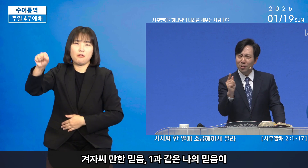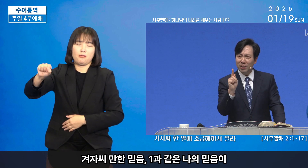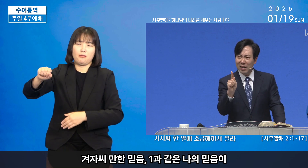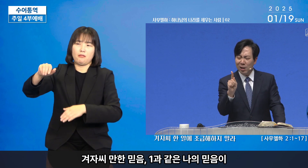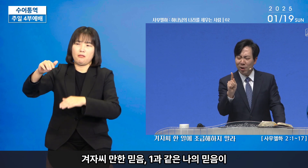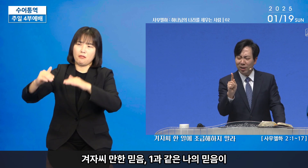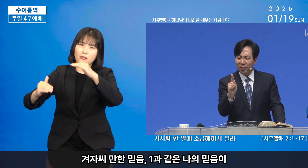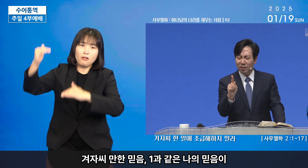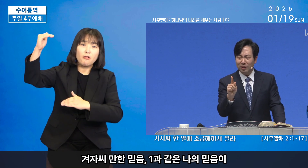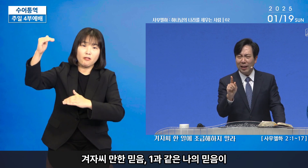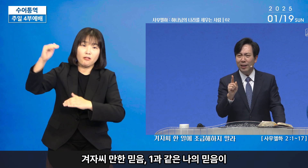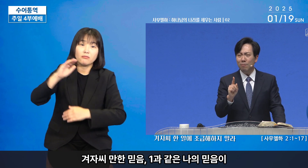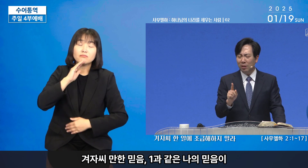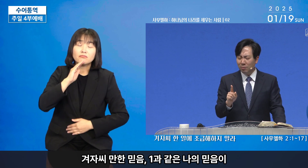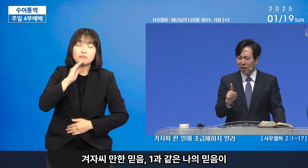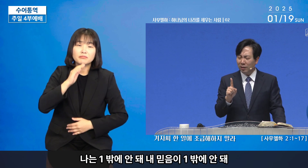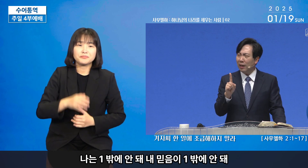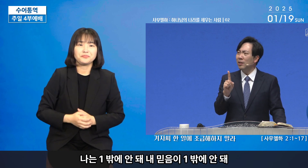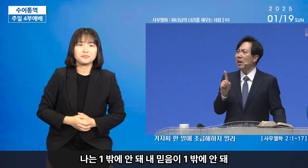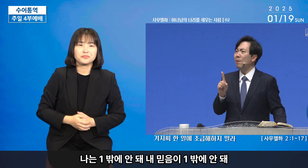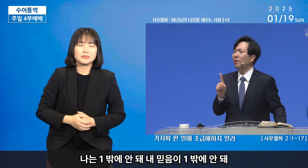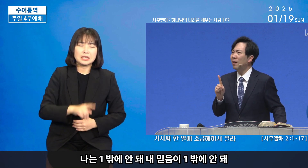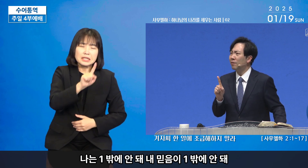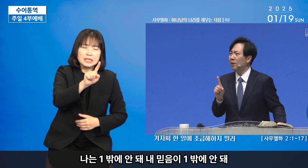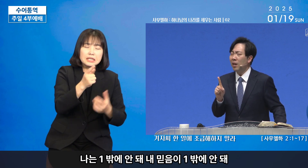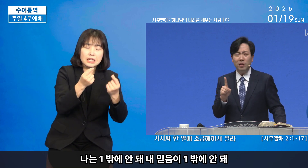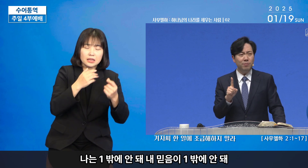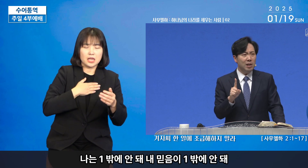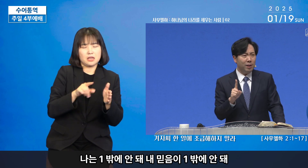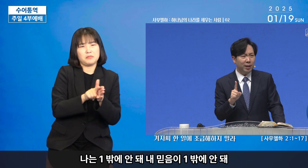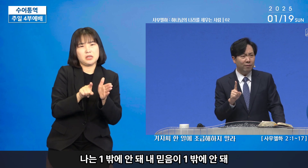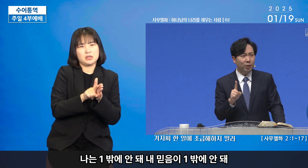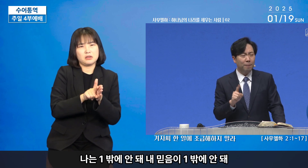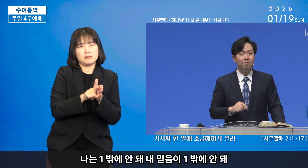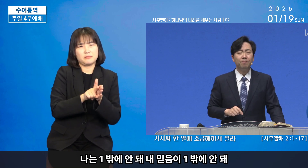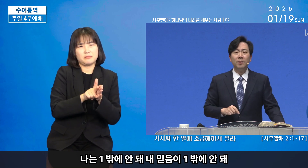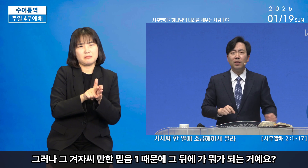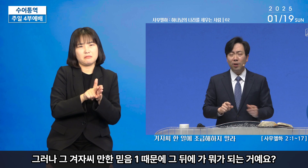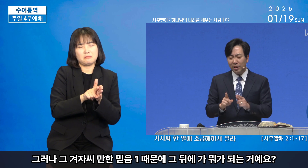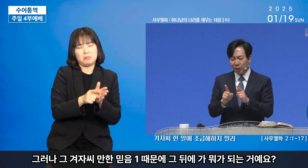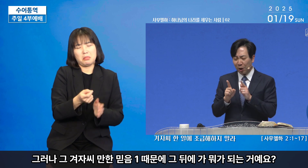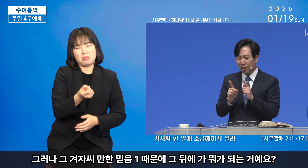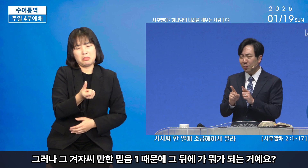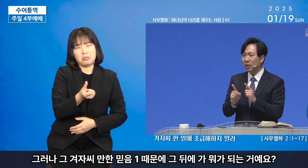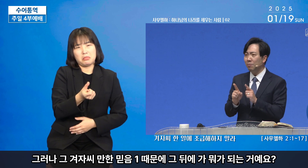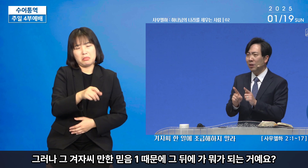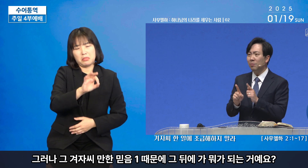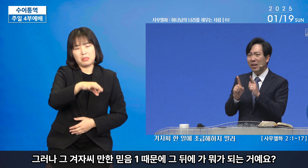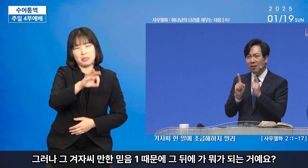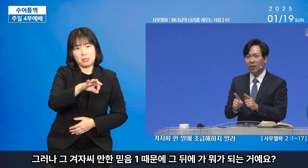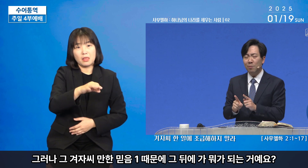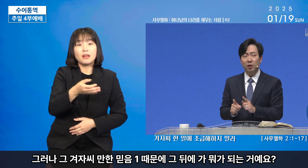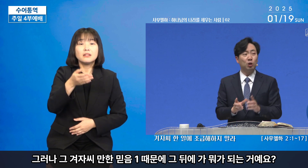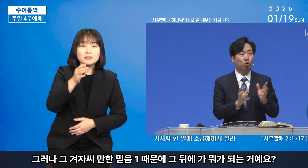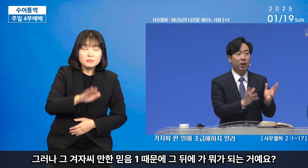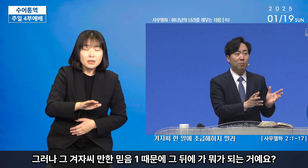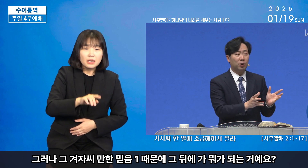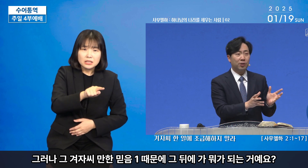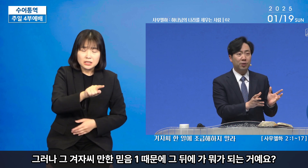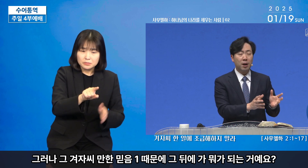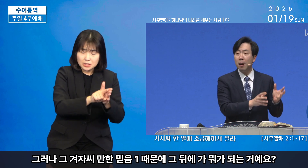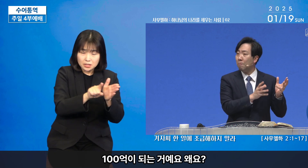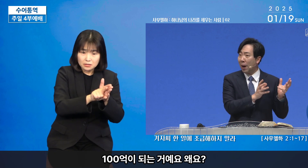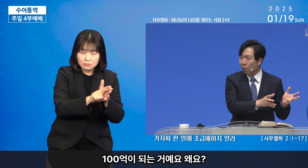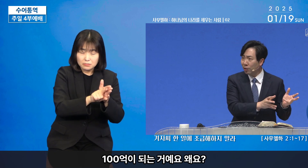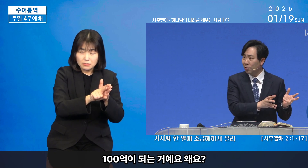겨자씨만한 믿음, 1과 같은 나의 믿음이 나는 1밖에 안 돼. 내 믿음은 1밖에 안 돼. 그러나 그 겨자씨만한 믿음 1 때문에 그 뒤에가 뭐가